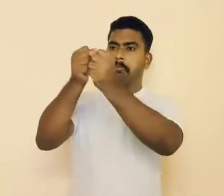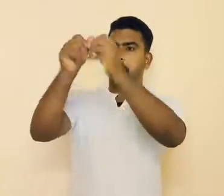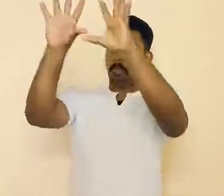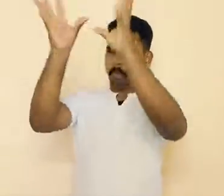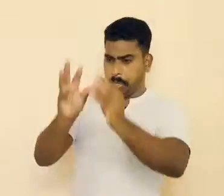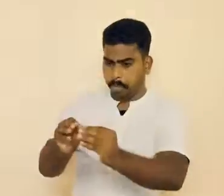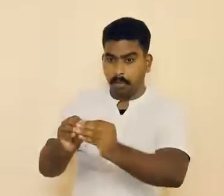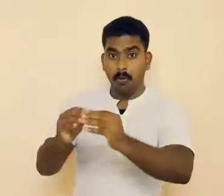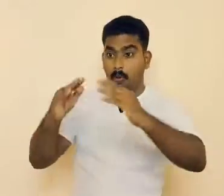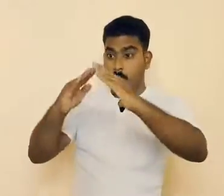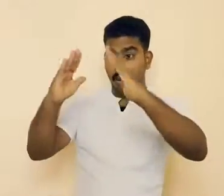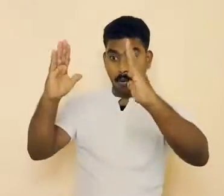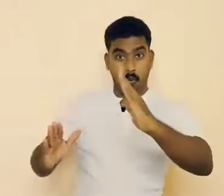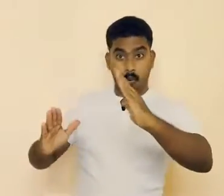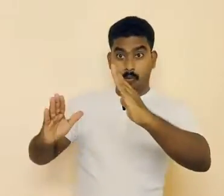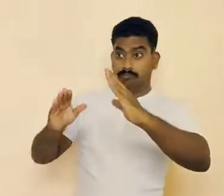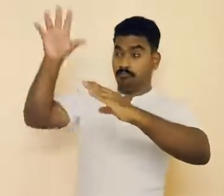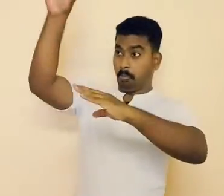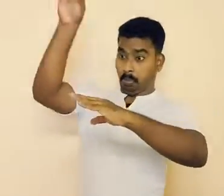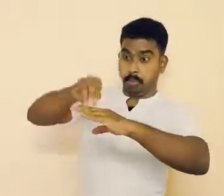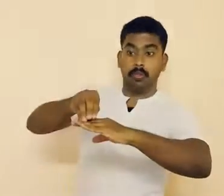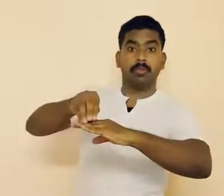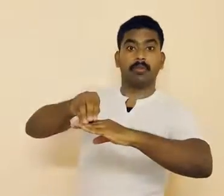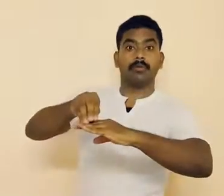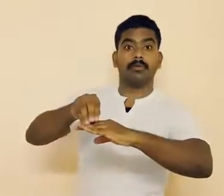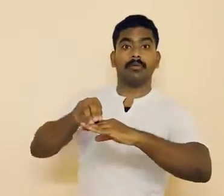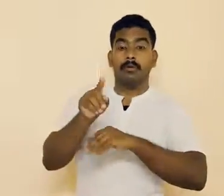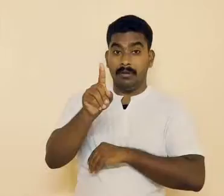ലാഹോറിൽ നിന്ന് കറാച്ചിയിലേക്ക് വരികയായിരുന്നു